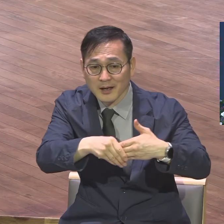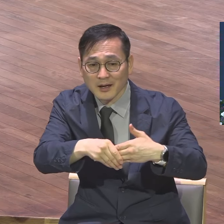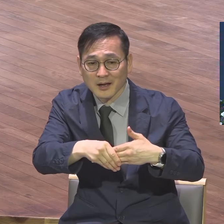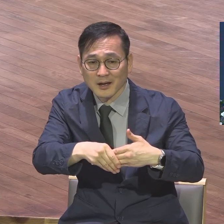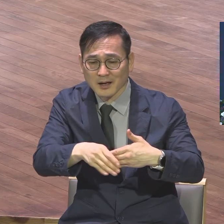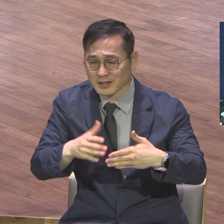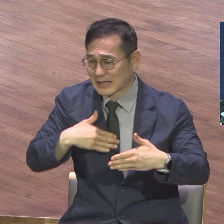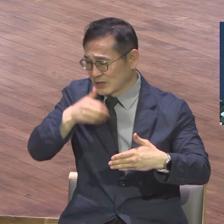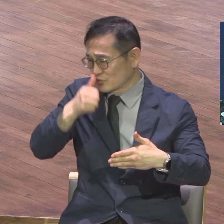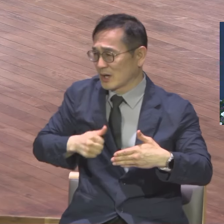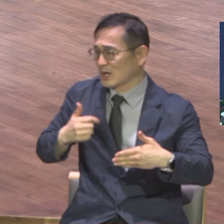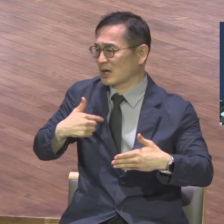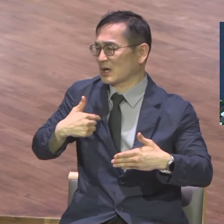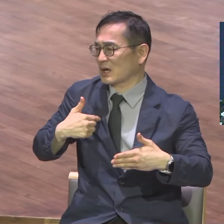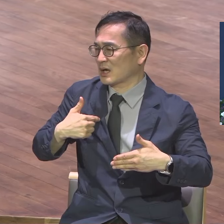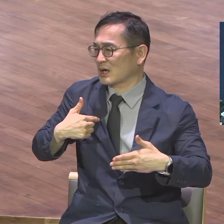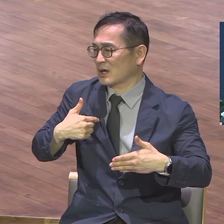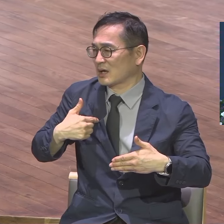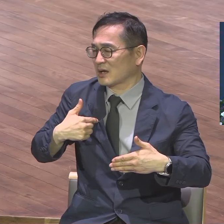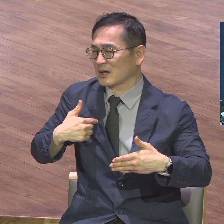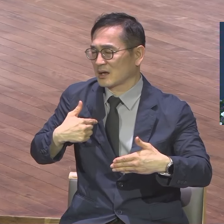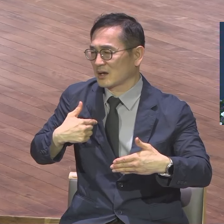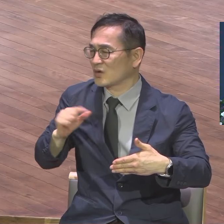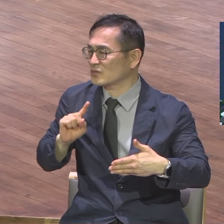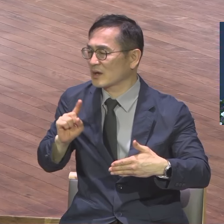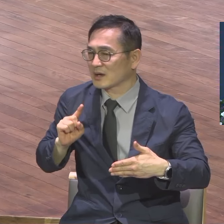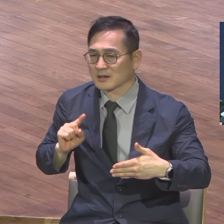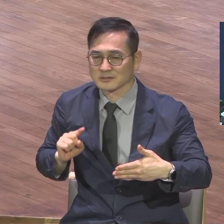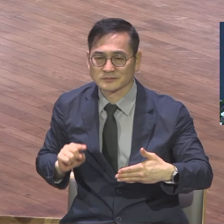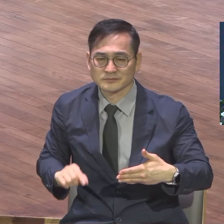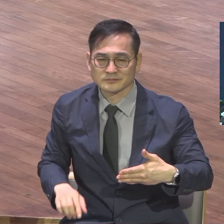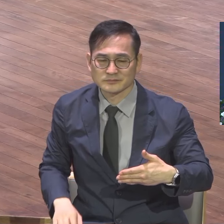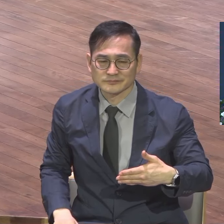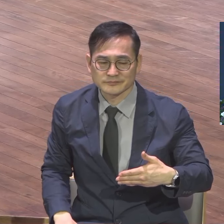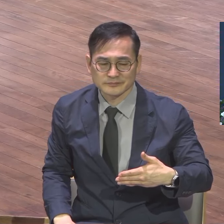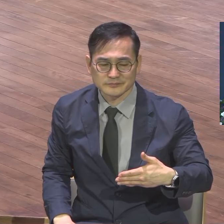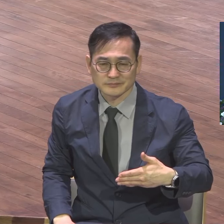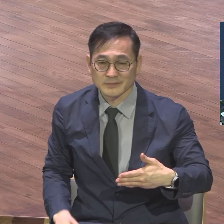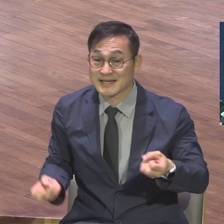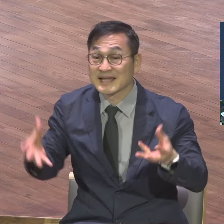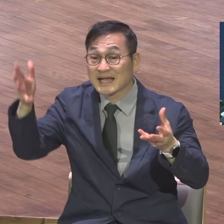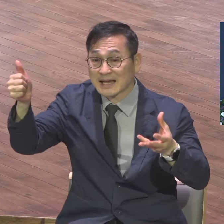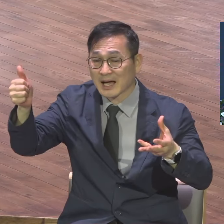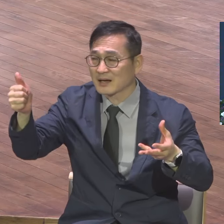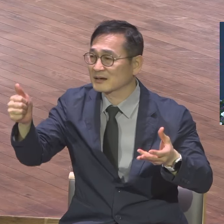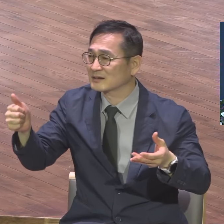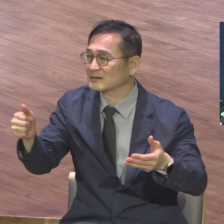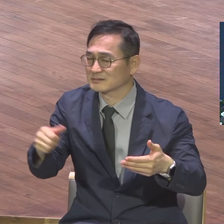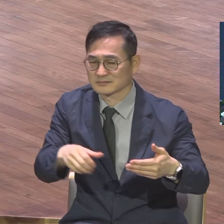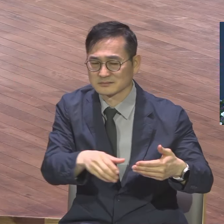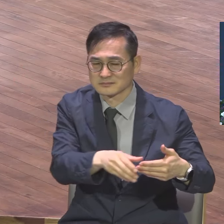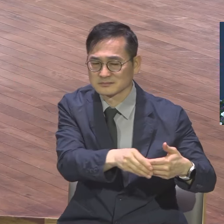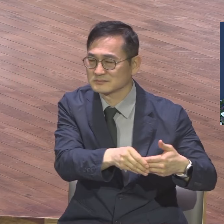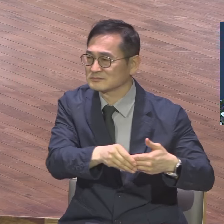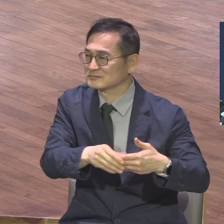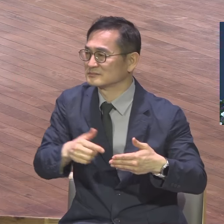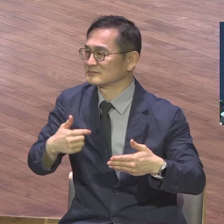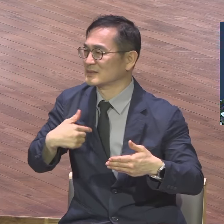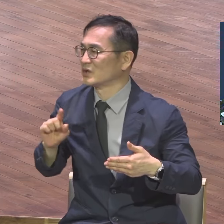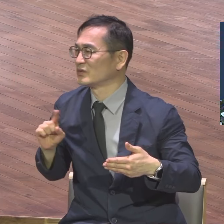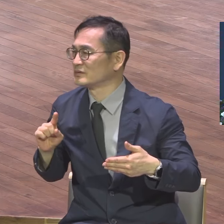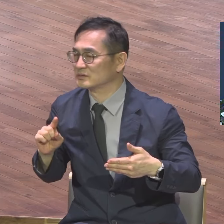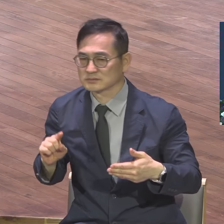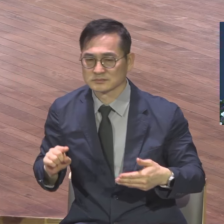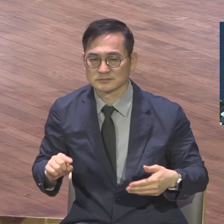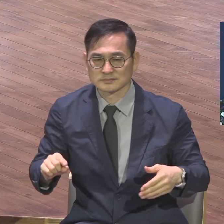동물을 대신 죽였습니다. 본인이 한 주간 동안 죄를 지었으면 제사장 앞에 나가서 자기가 가져온 그